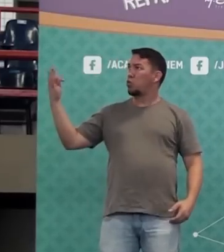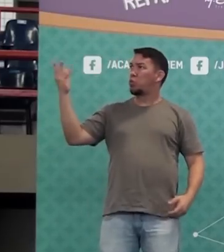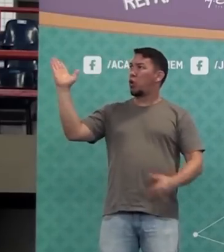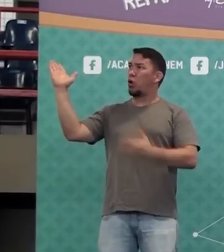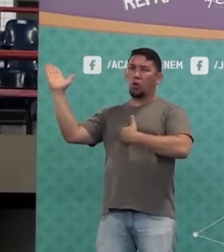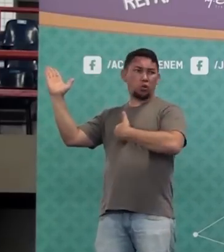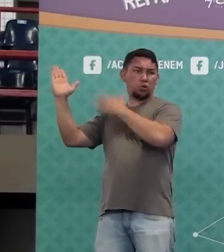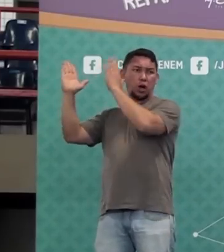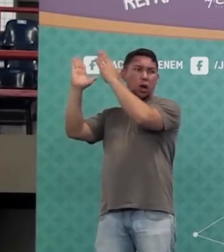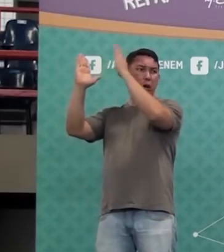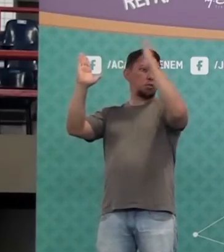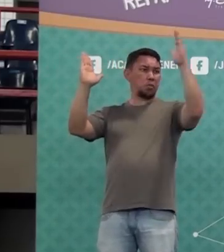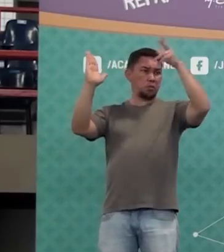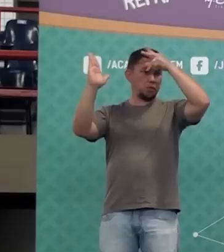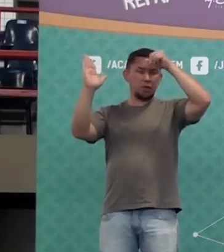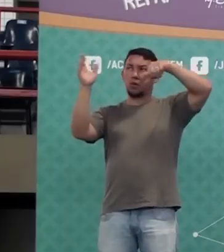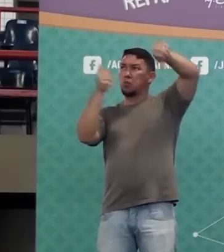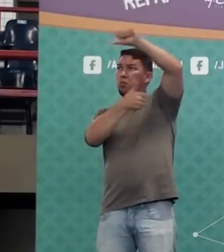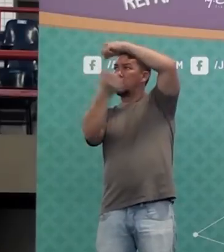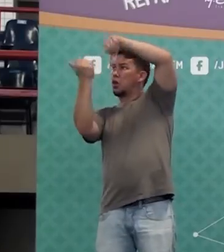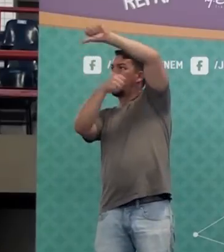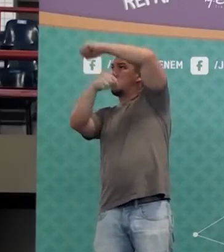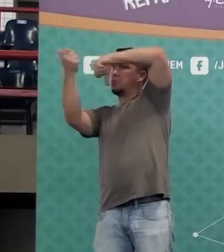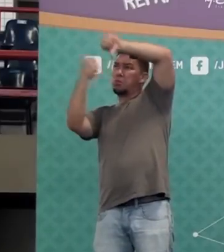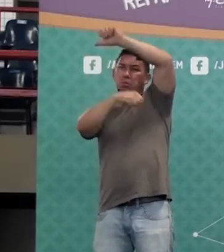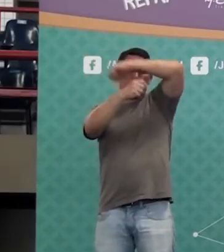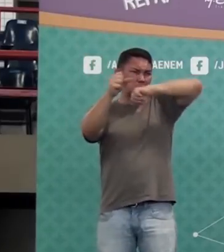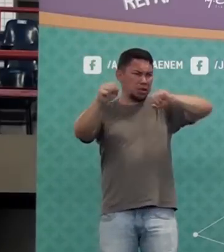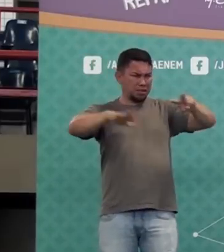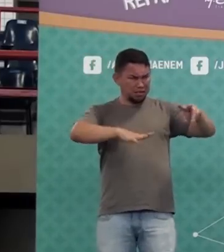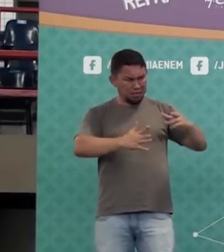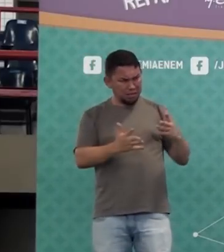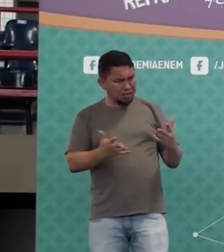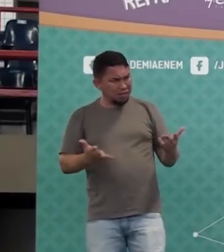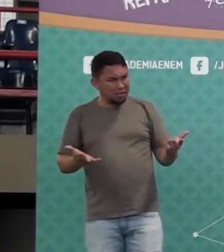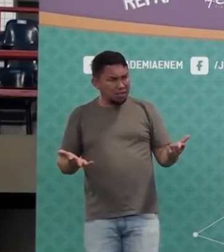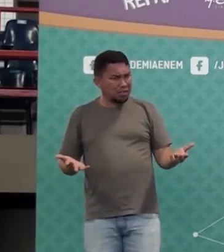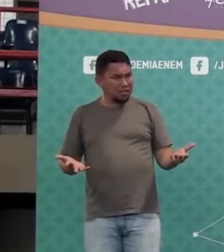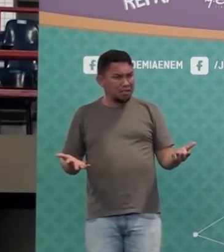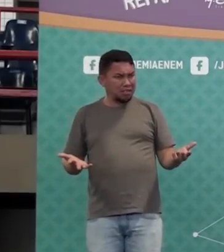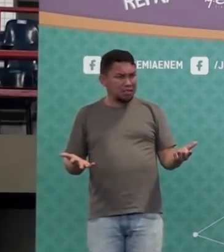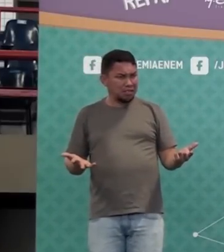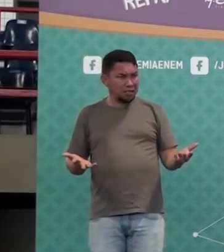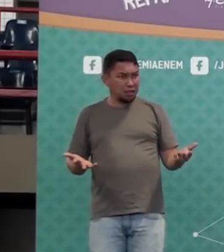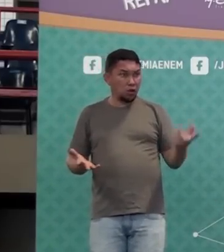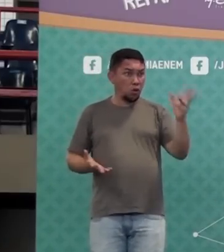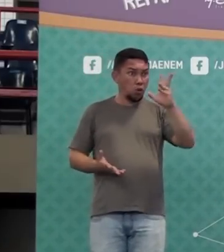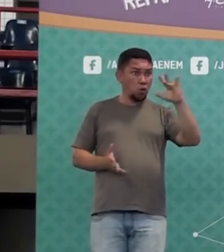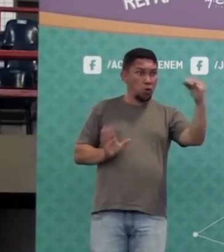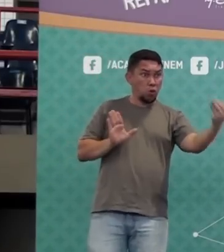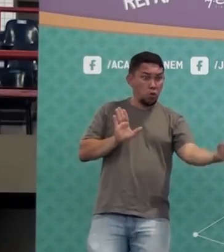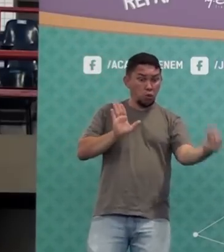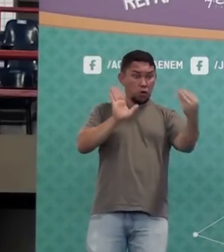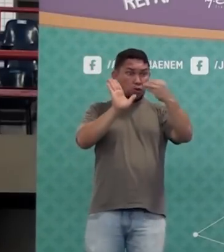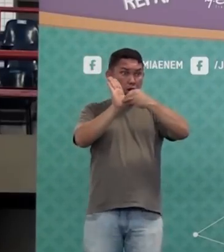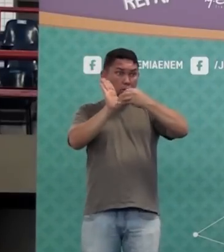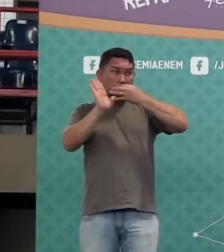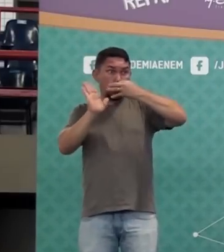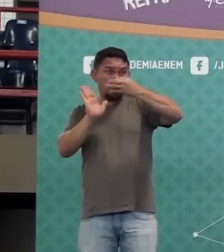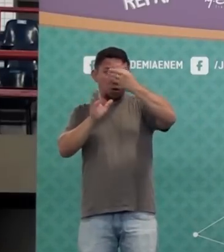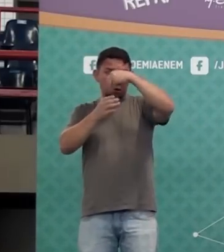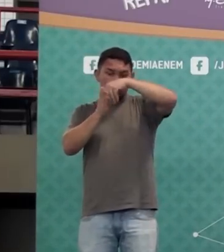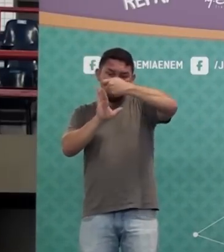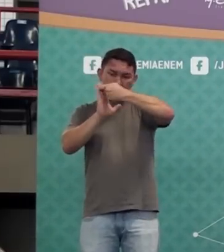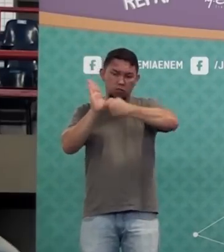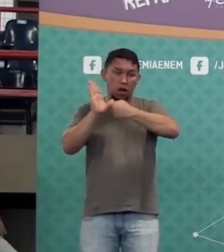as bibliotecas do município e trocar os livros toda semana. Então, quando a gente vai colocar uma ideia no